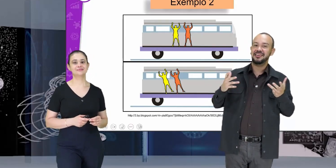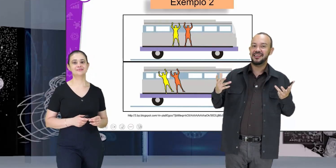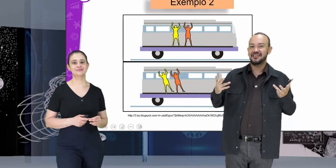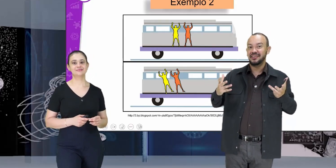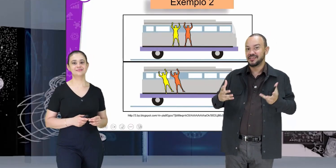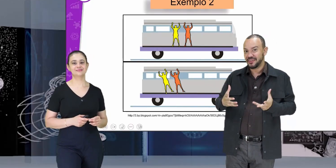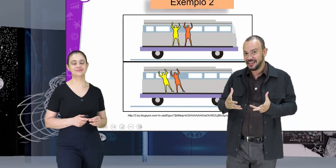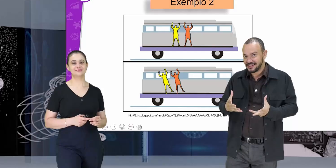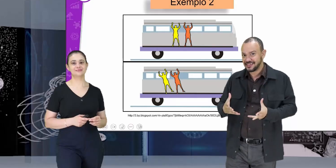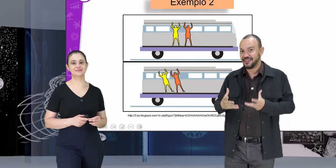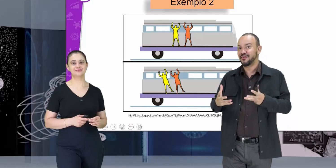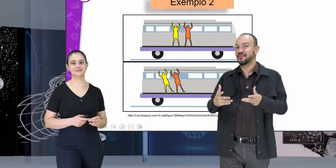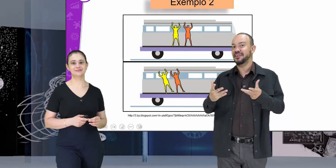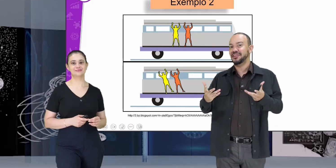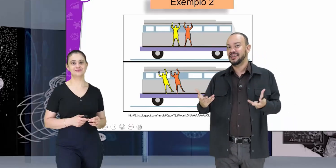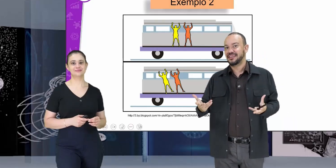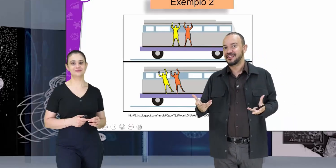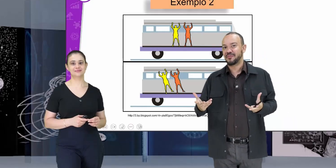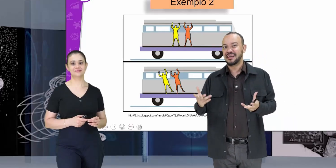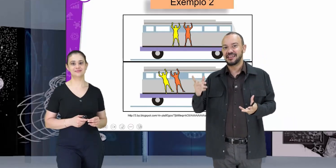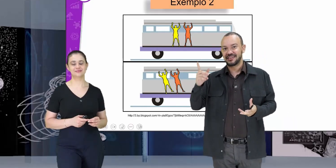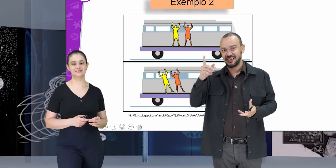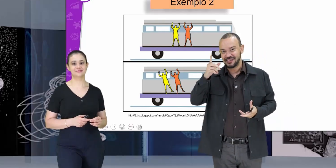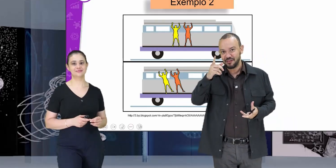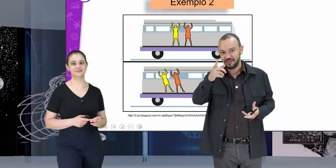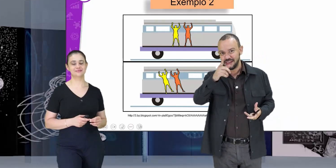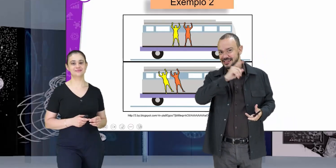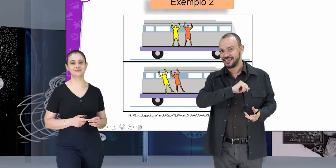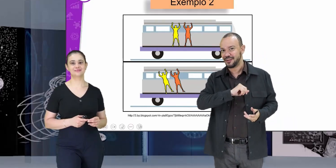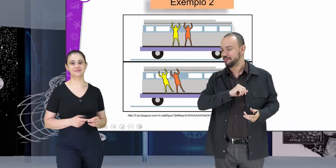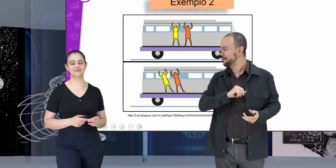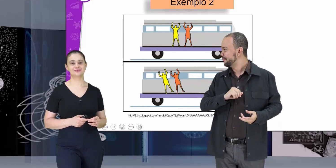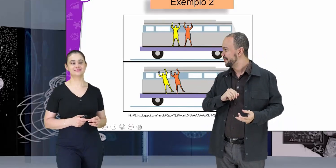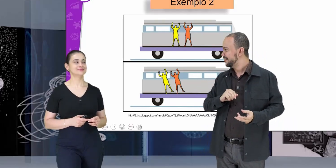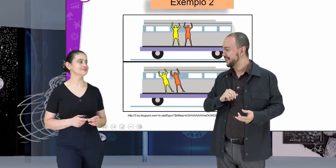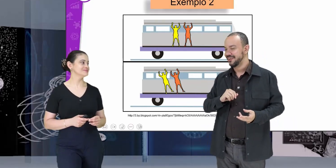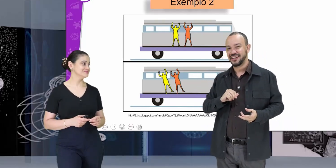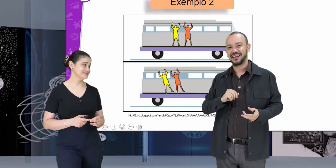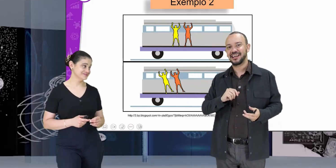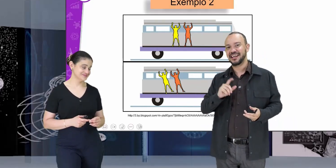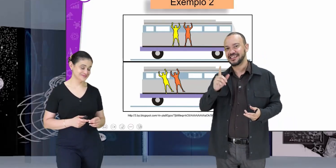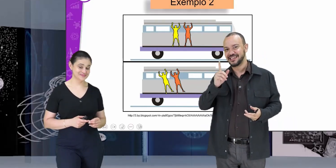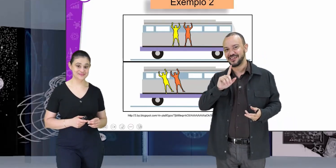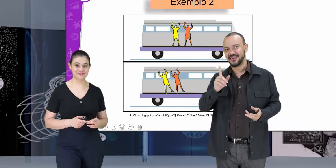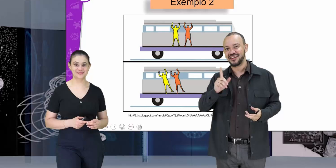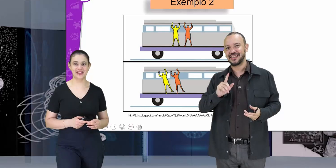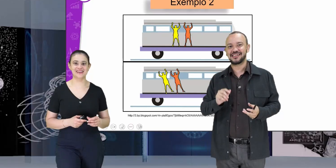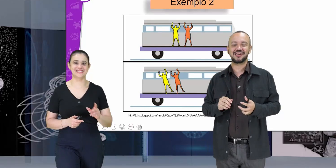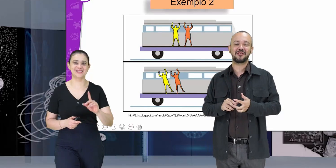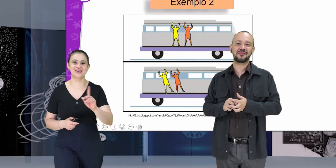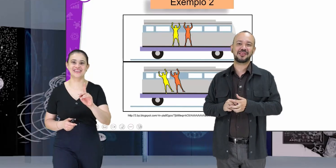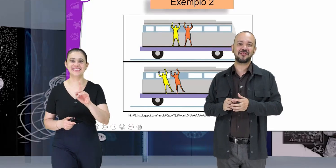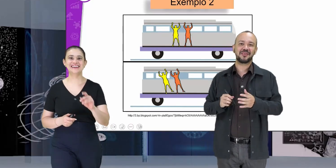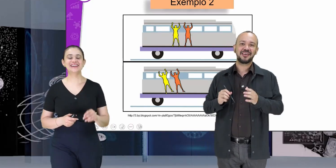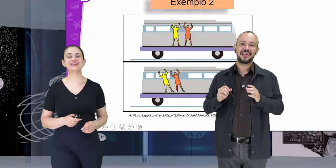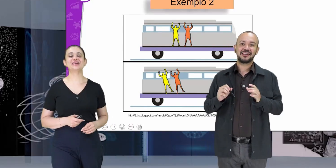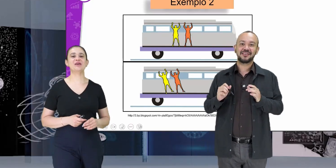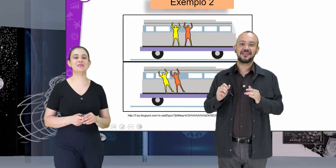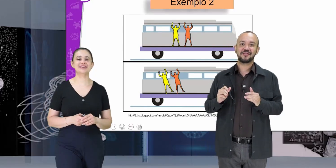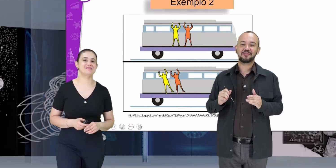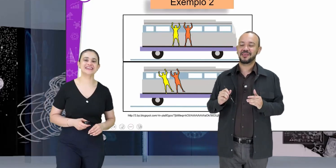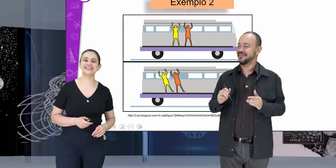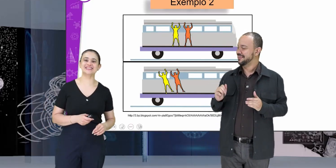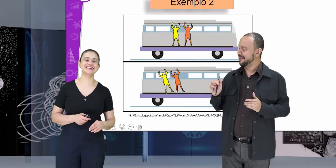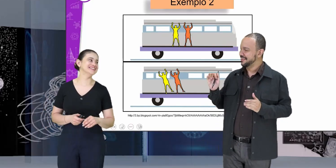as leis de trânsito às vezes são infringidas, mas as leis da física Essas são Não tem